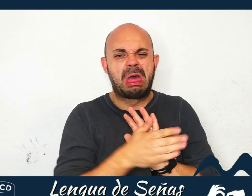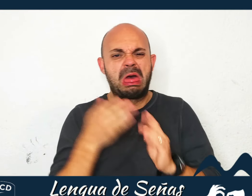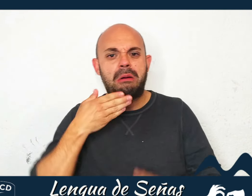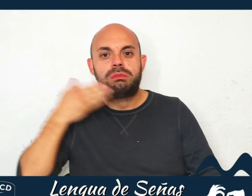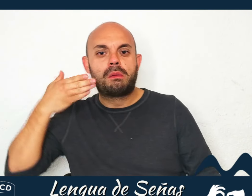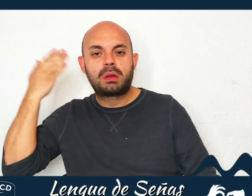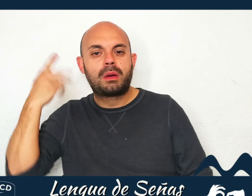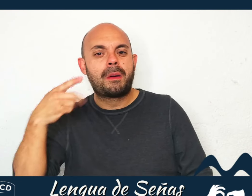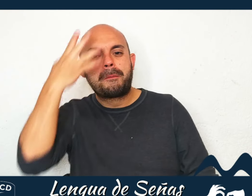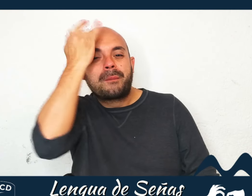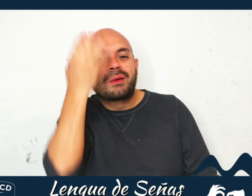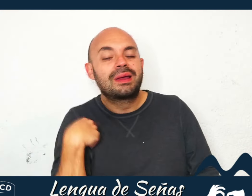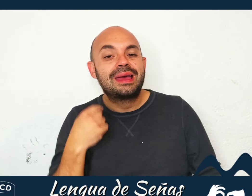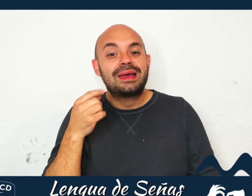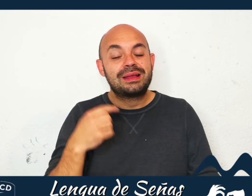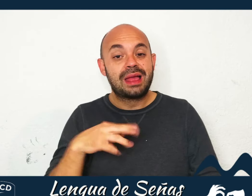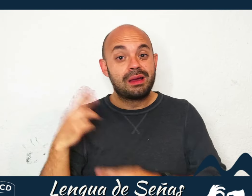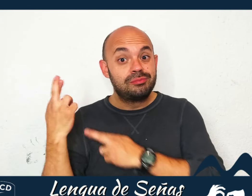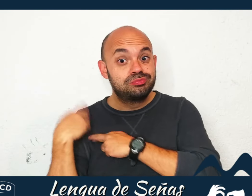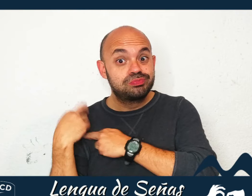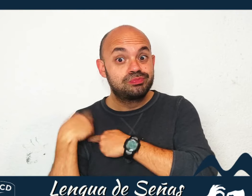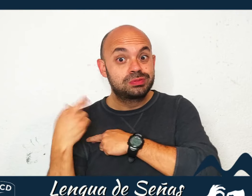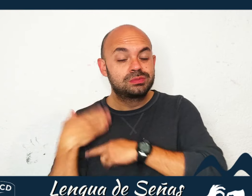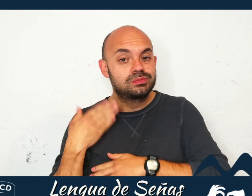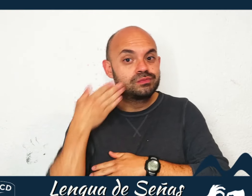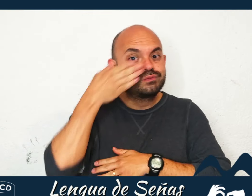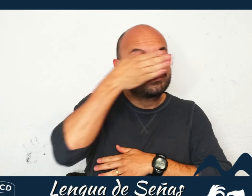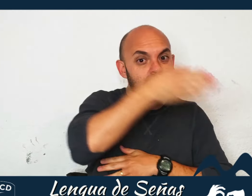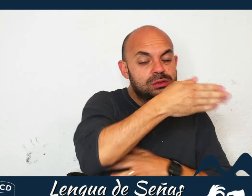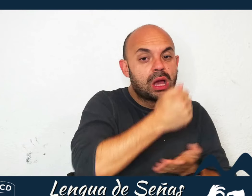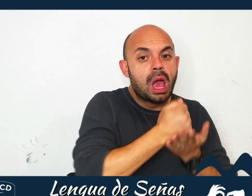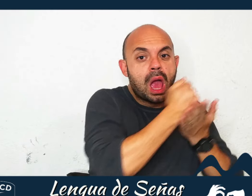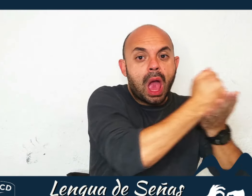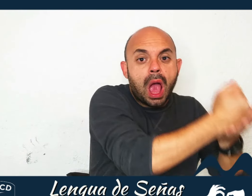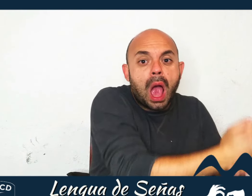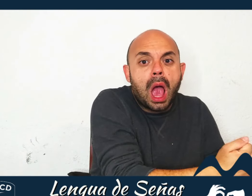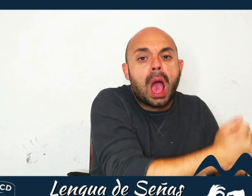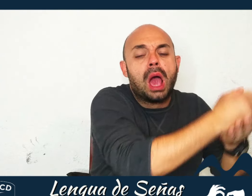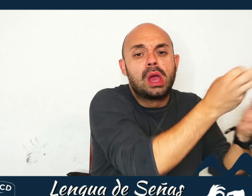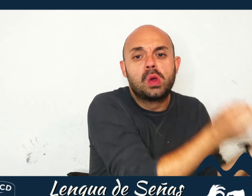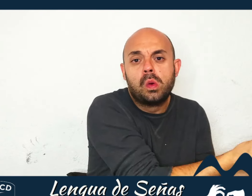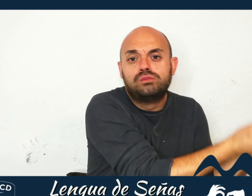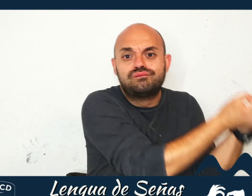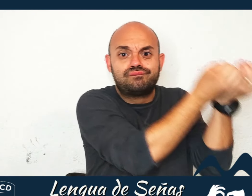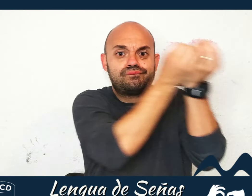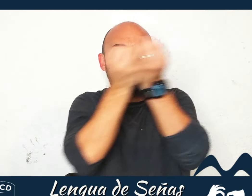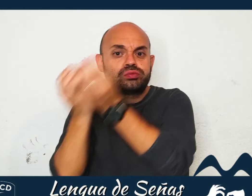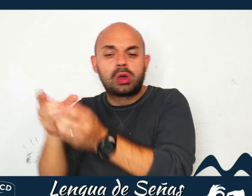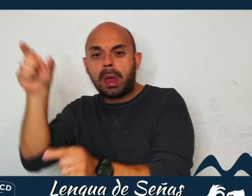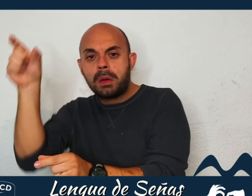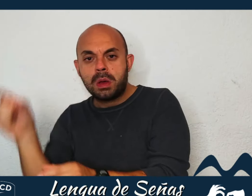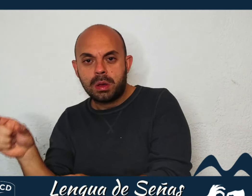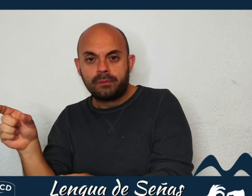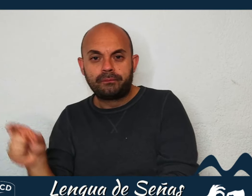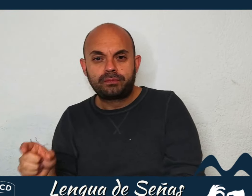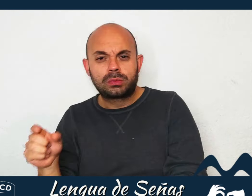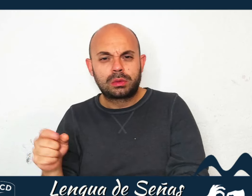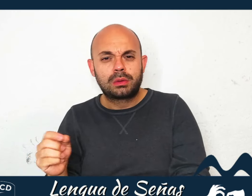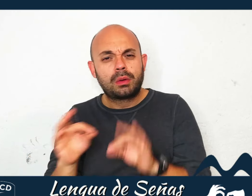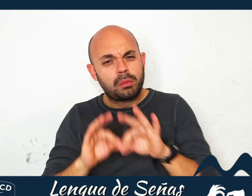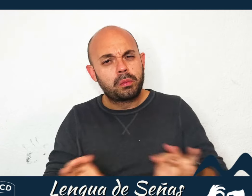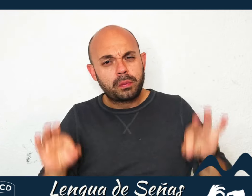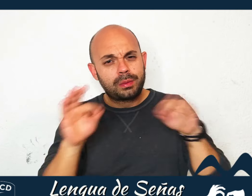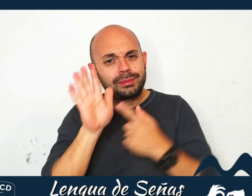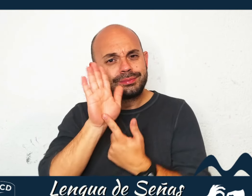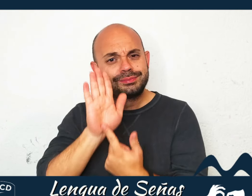eso. Y ahí es donde tal vez algo de acción hubiera favorecido. Esta ilustración nos ayuda a mirar de